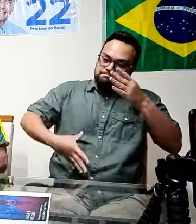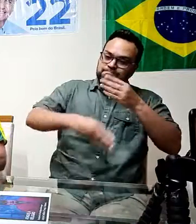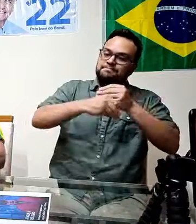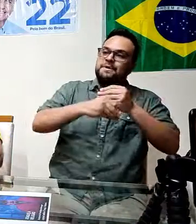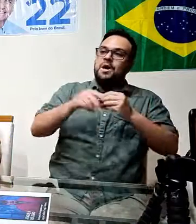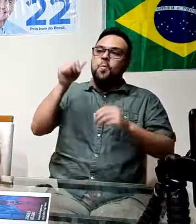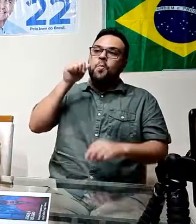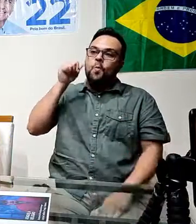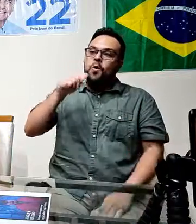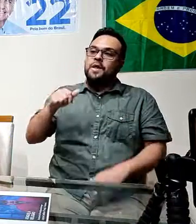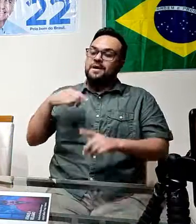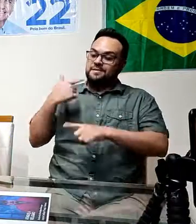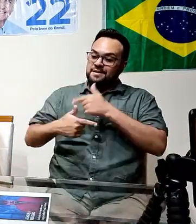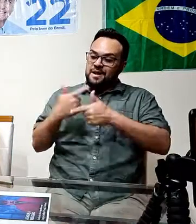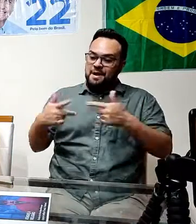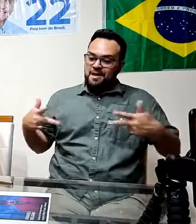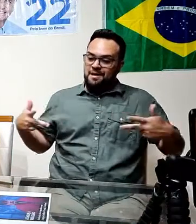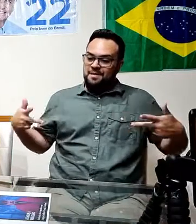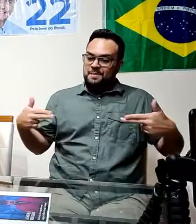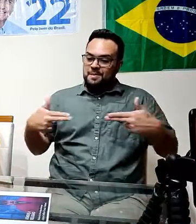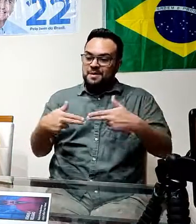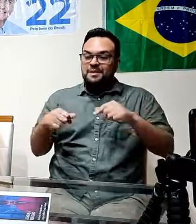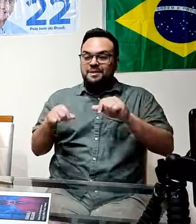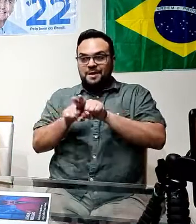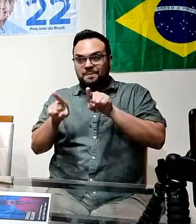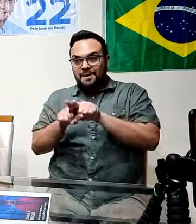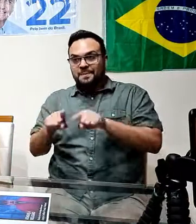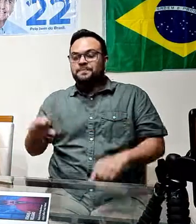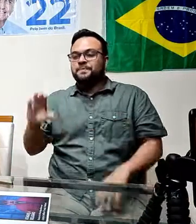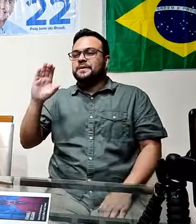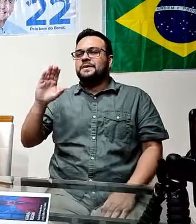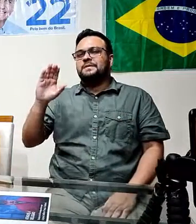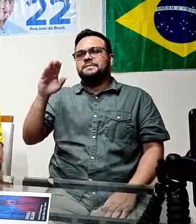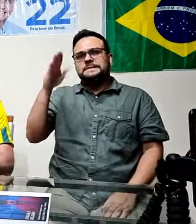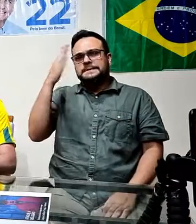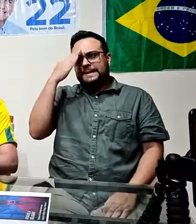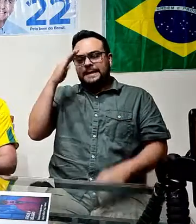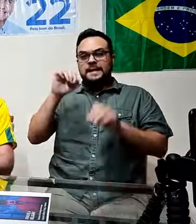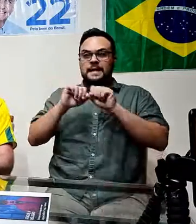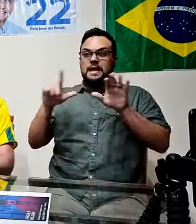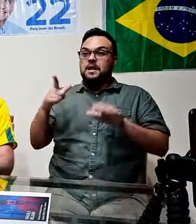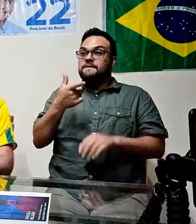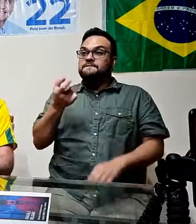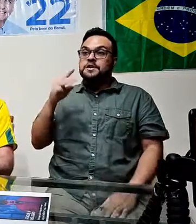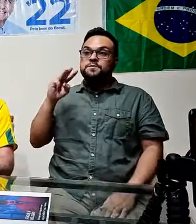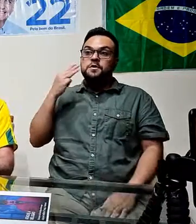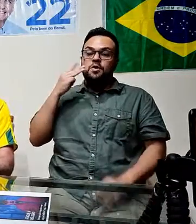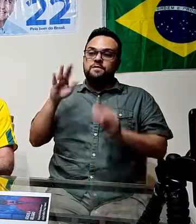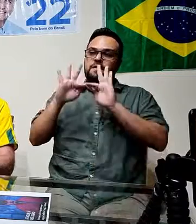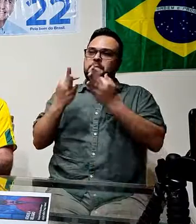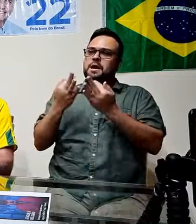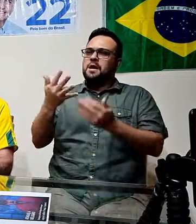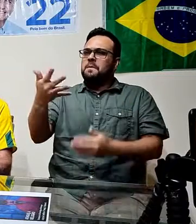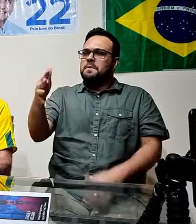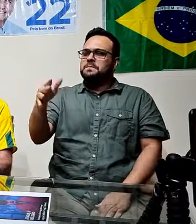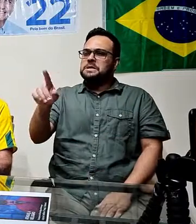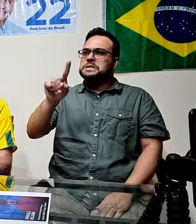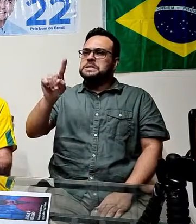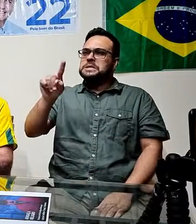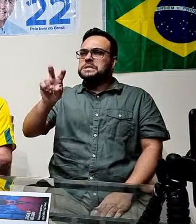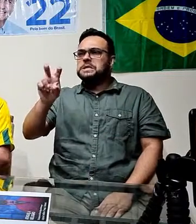as marisqueiras, as mulheres. Deixo claro que no Auxílio Brasil, 20 milhões de famílias, aproximadamente 15